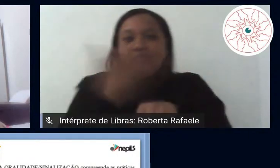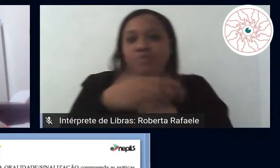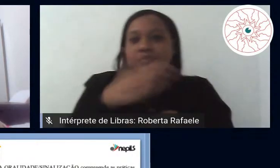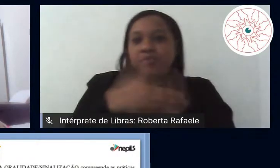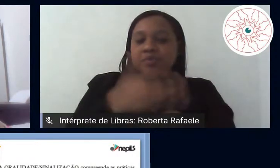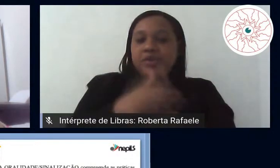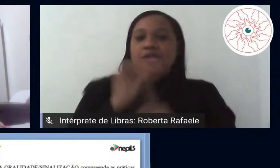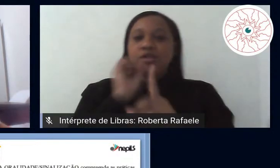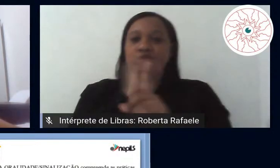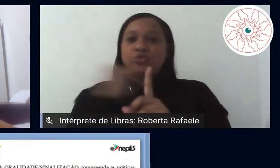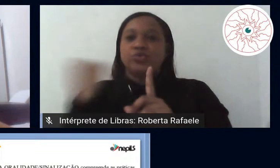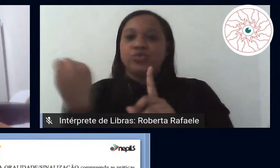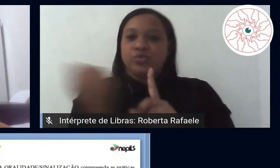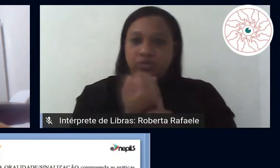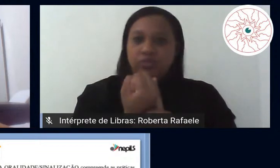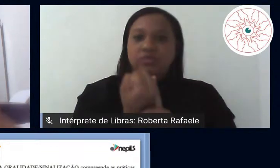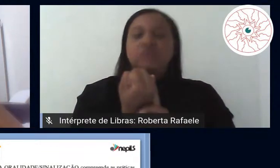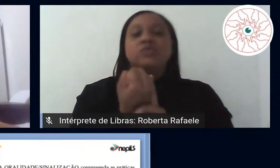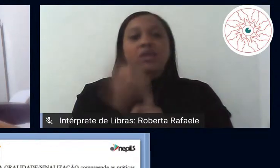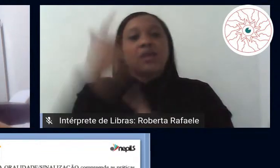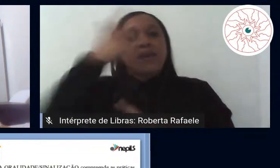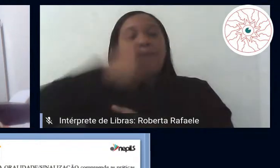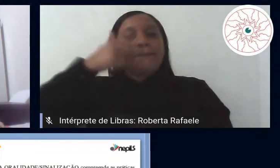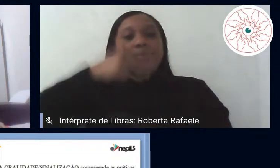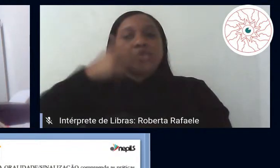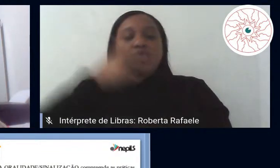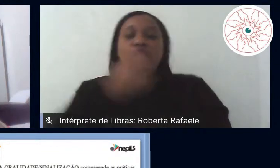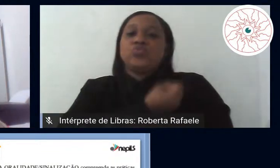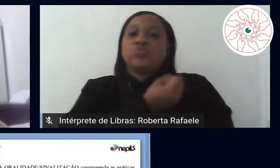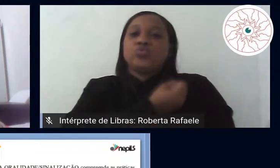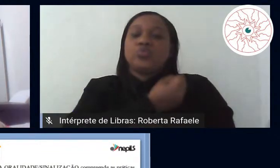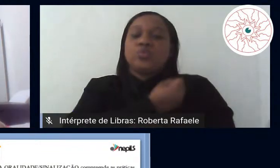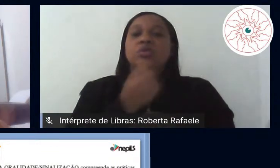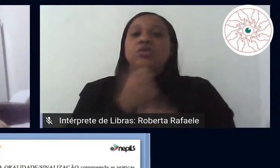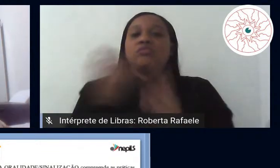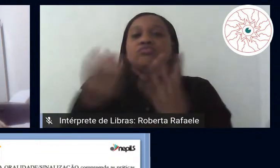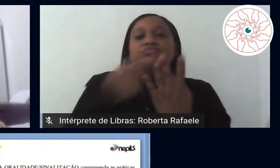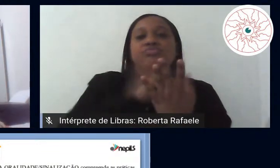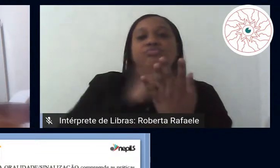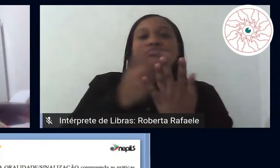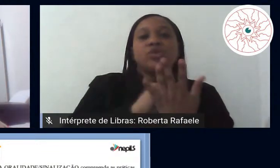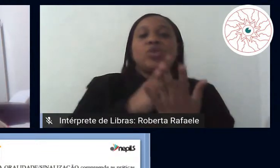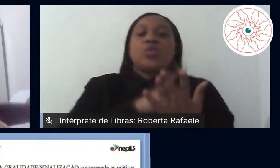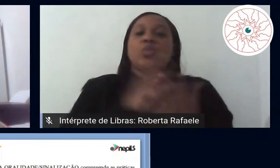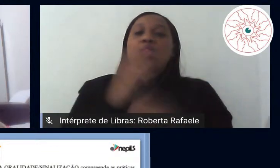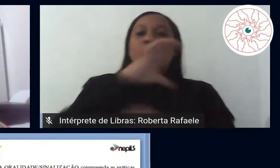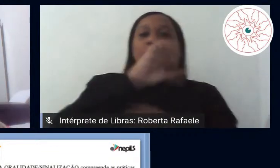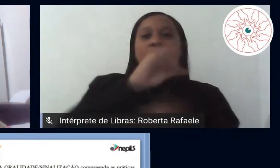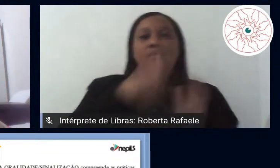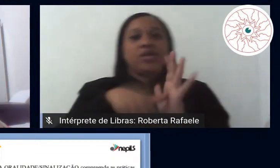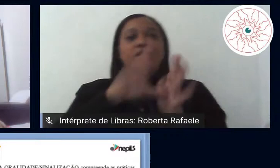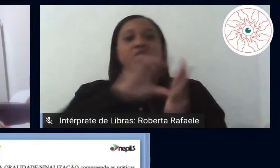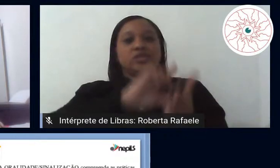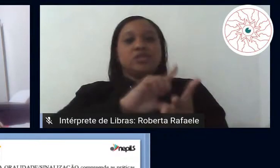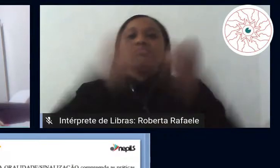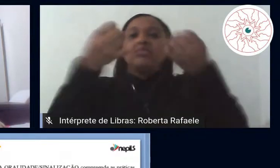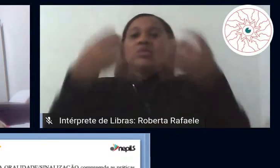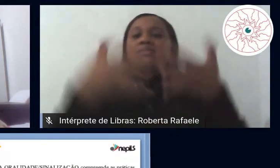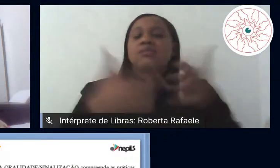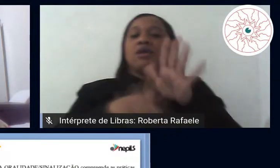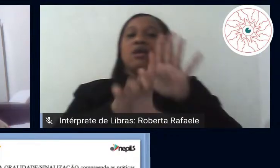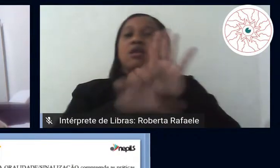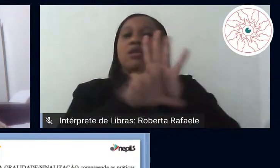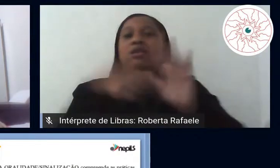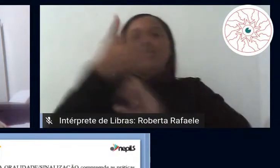utiliza o termo Libras para repetir o parágrafo da página nove anterior. É quando na quarta vez ao se referir à lei de Libras na